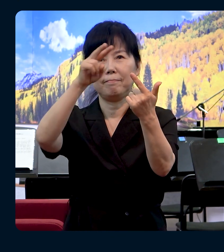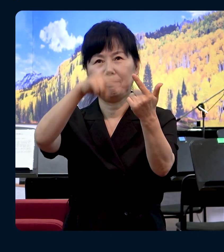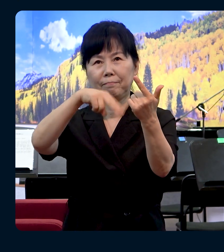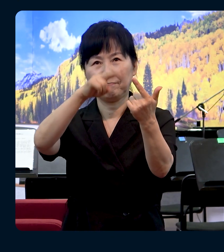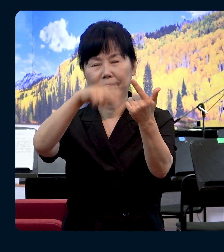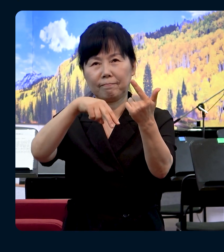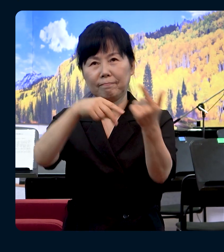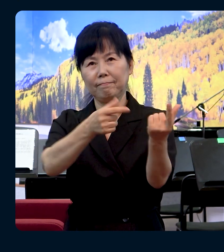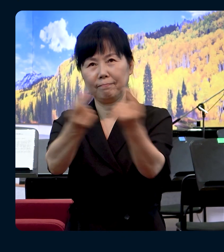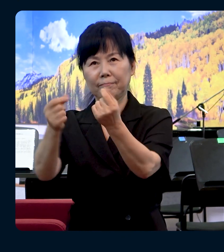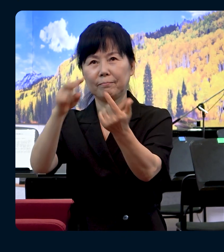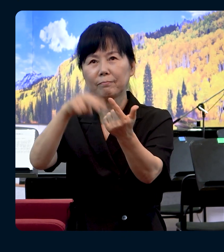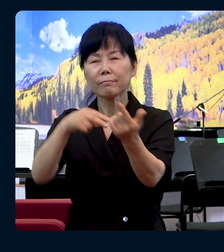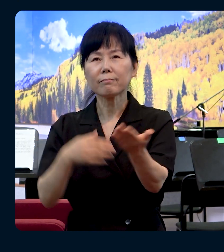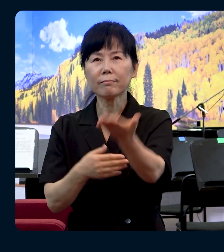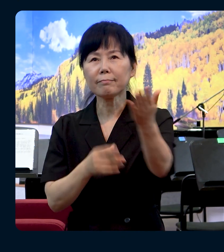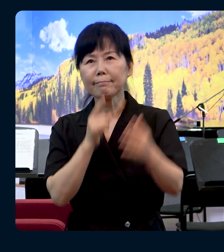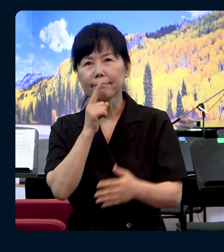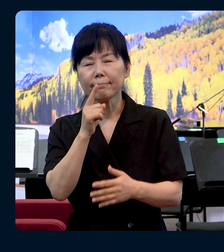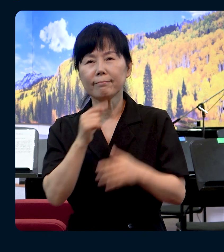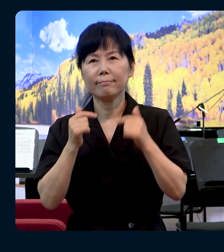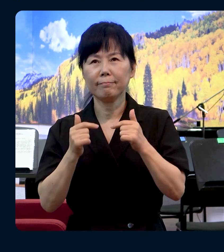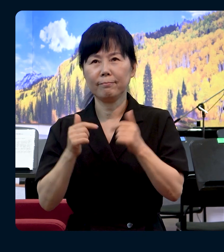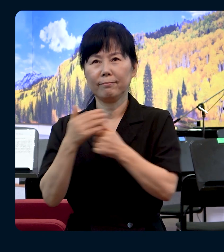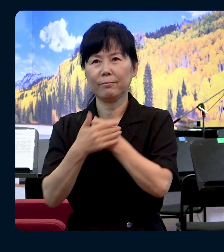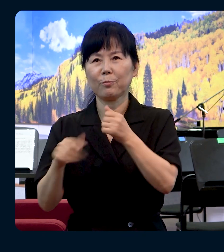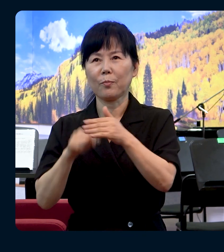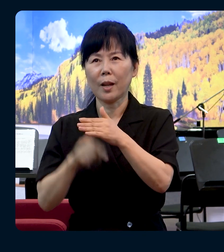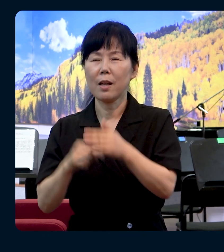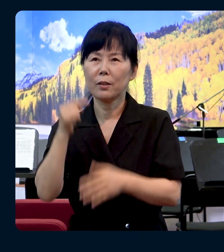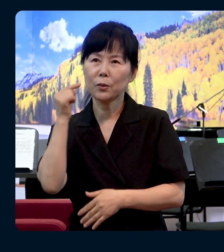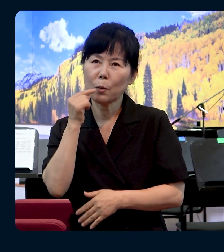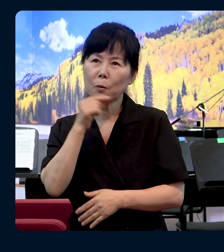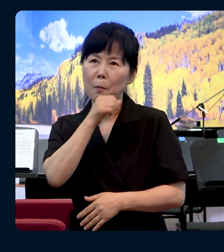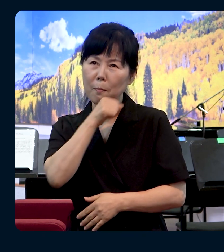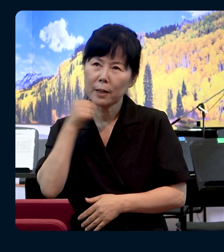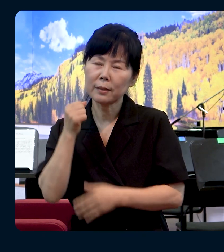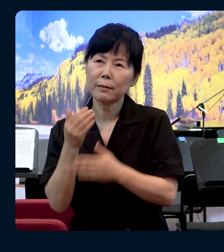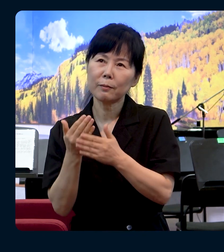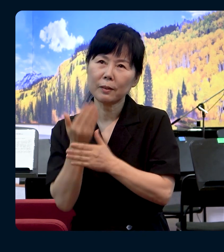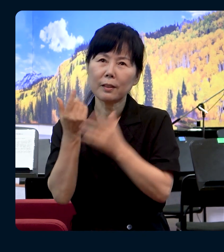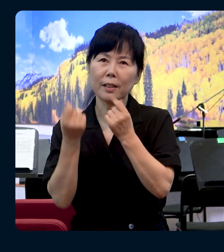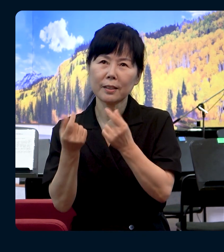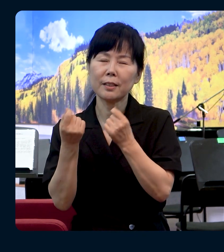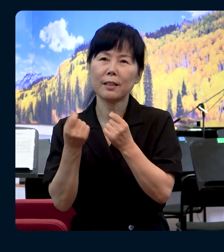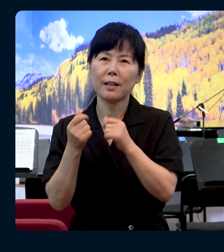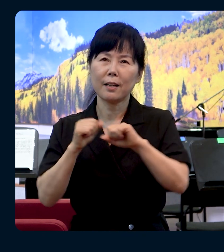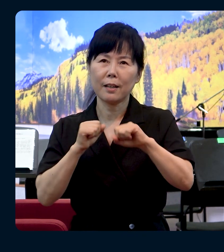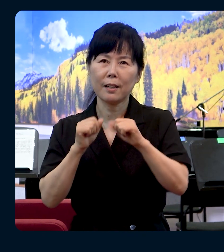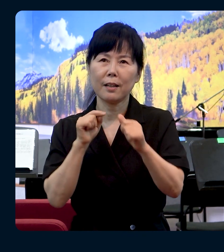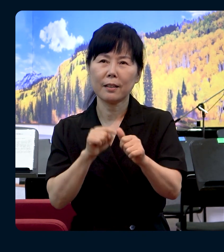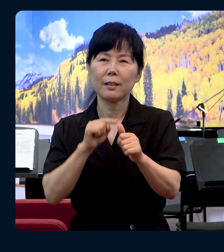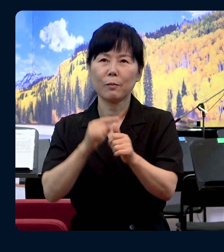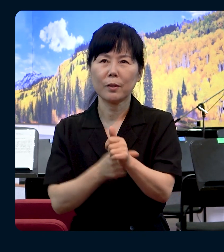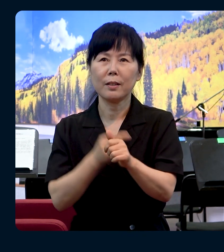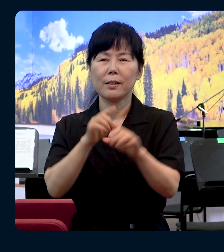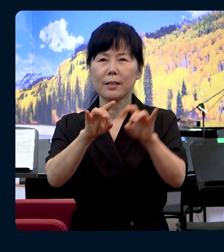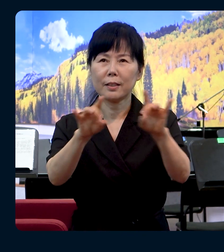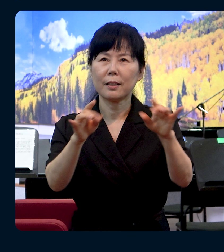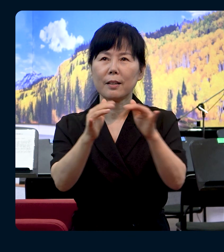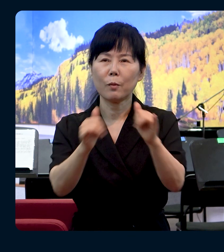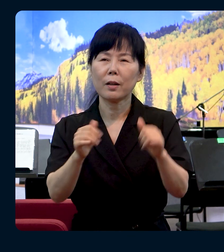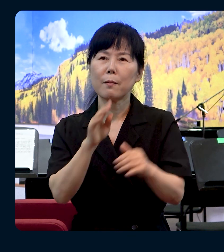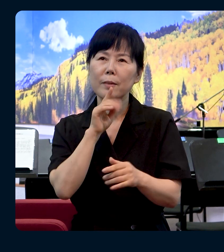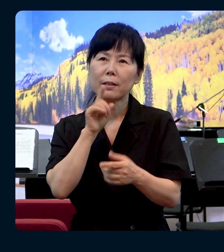6절 같이 읽습니다. 너희 말을 항상 은혜 가운데서 소금으로 맛을 냄과 같이 하라. 그리하면 각